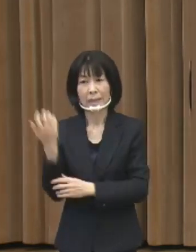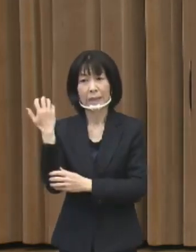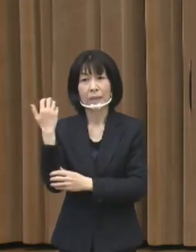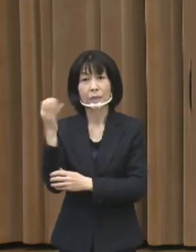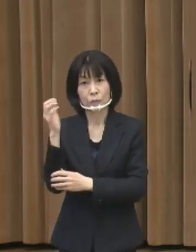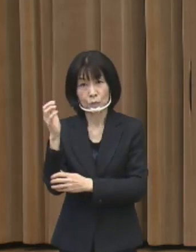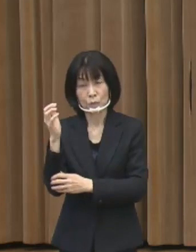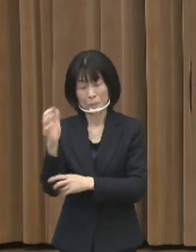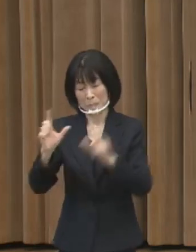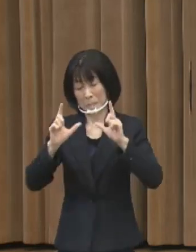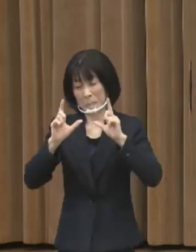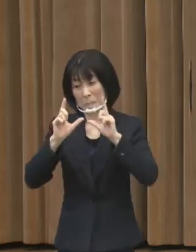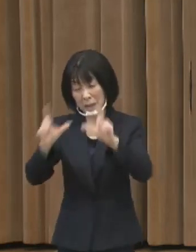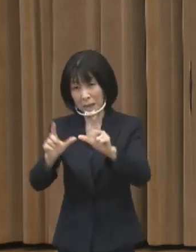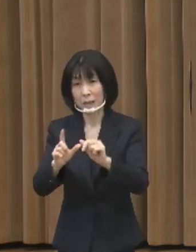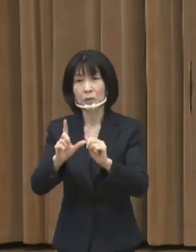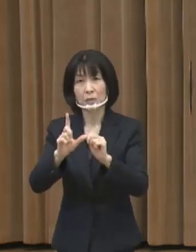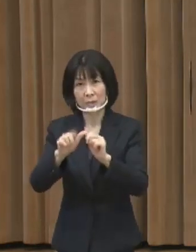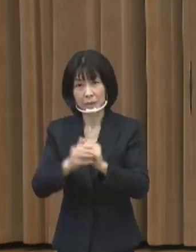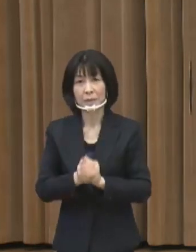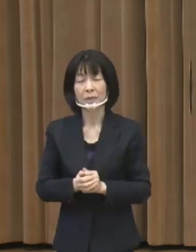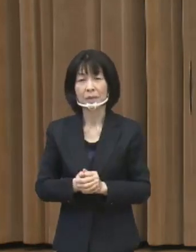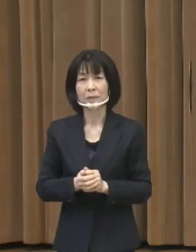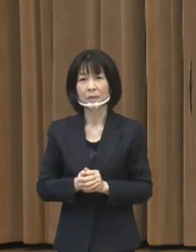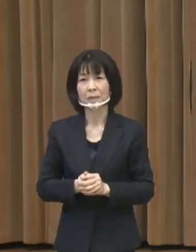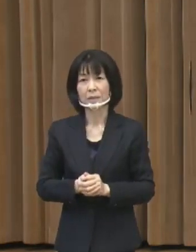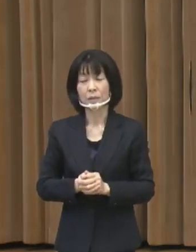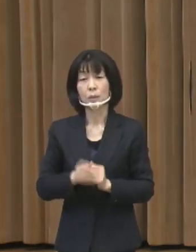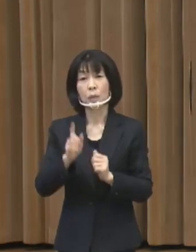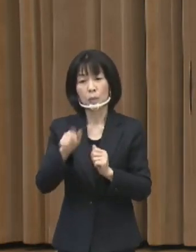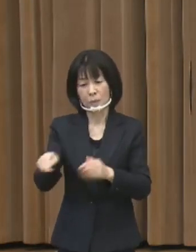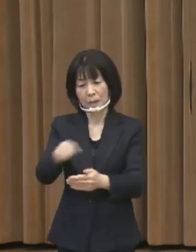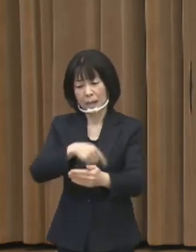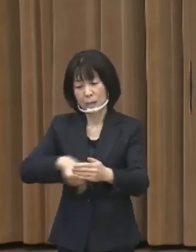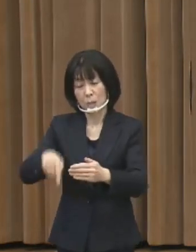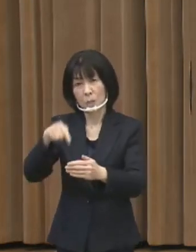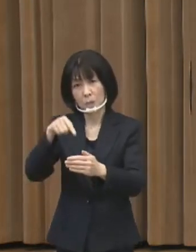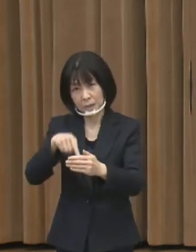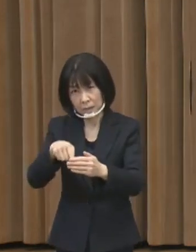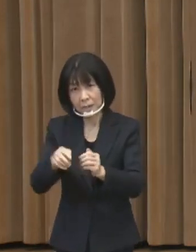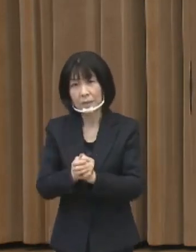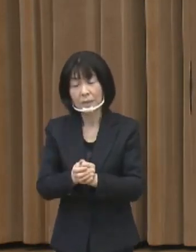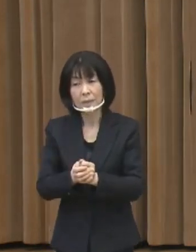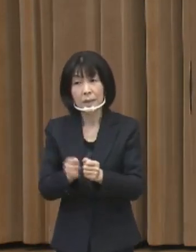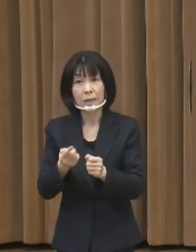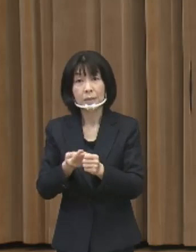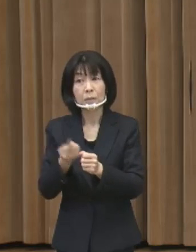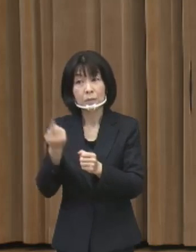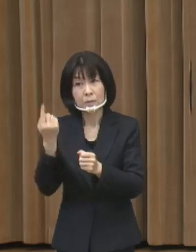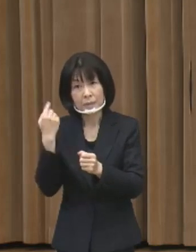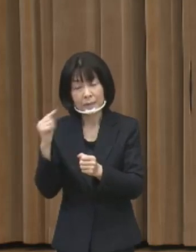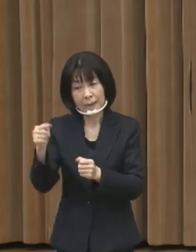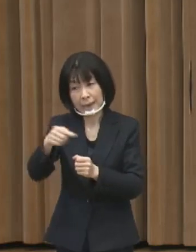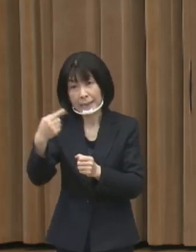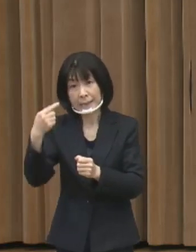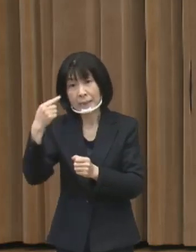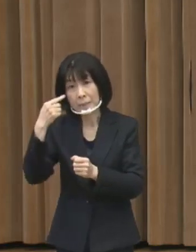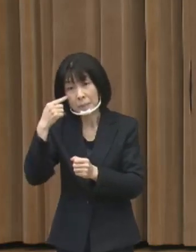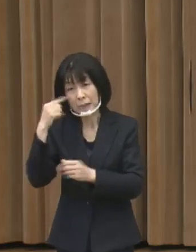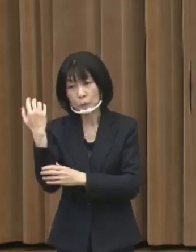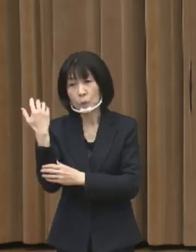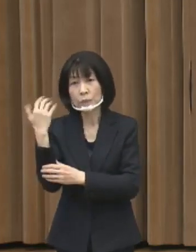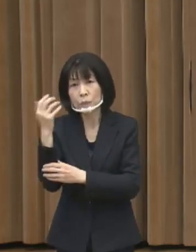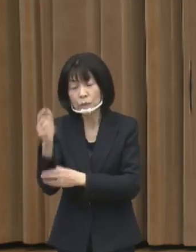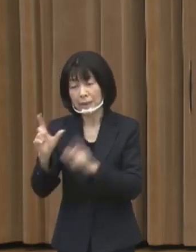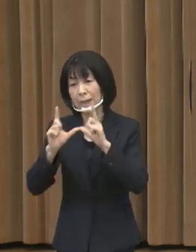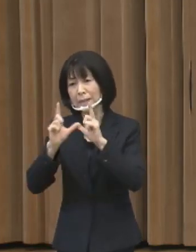が再度宣言されるとしても、その中身については、昨年の第1回目の緊